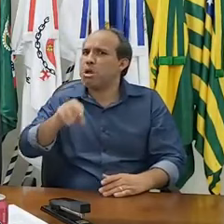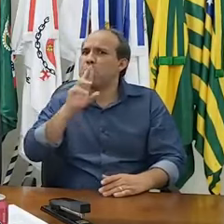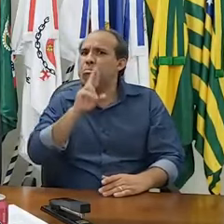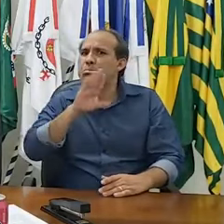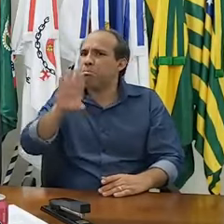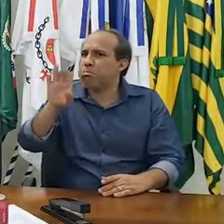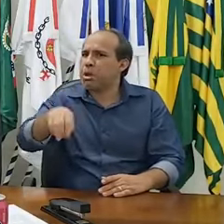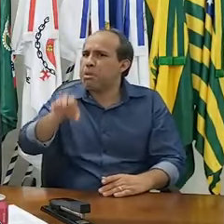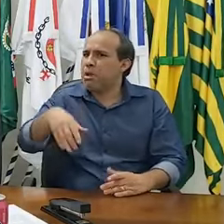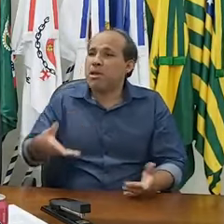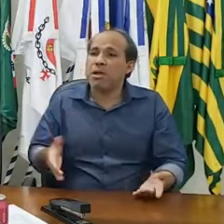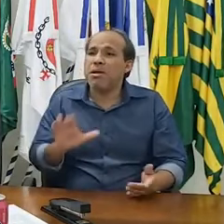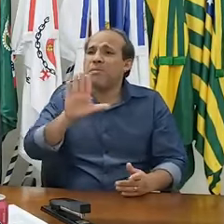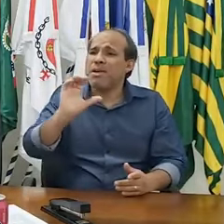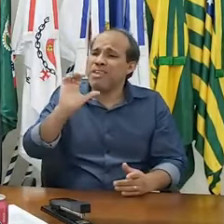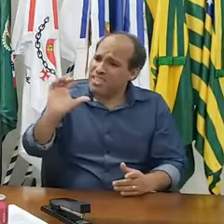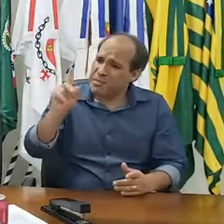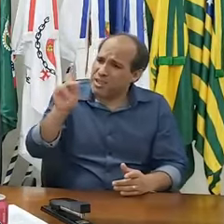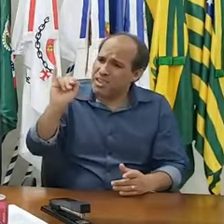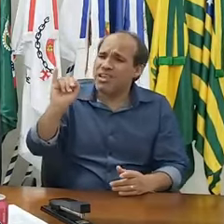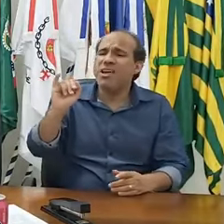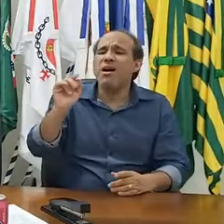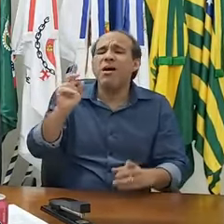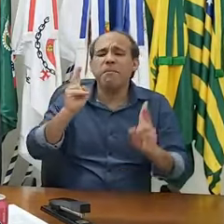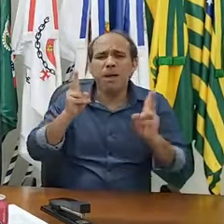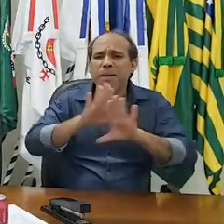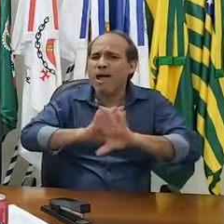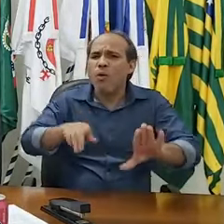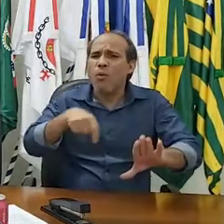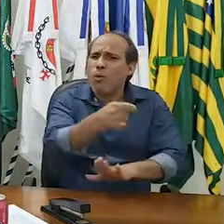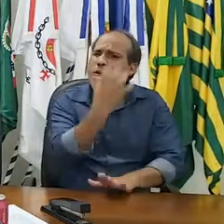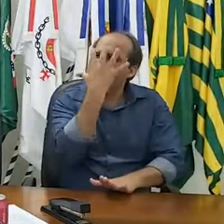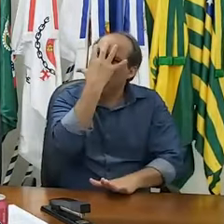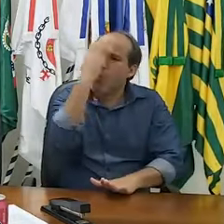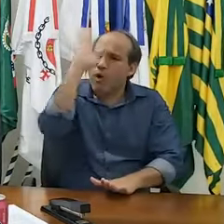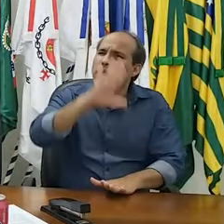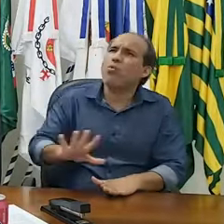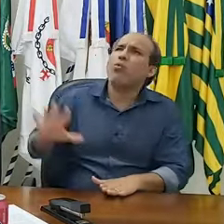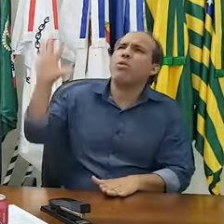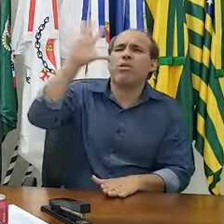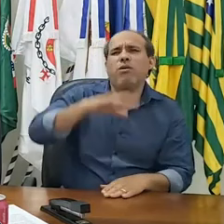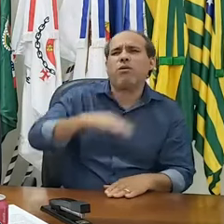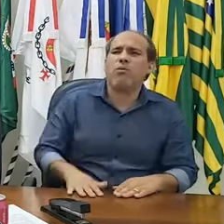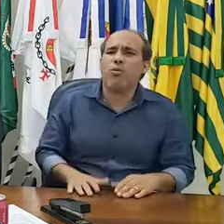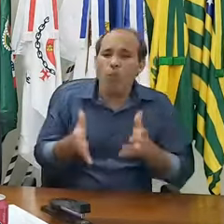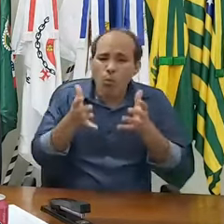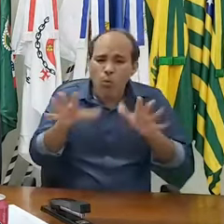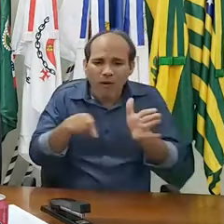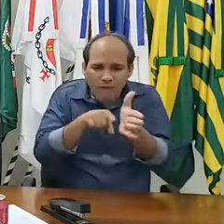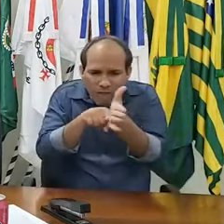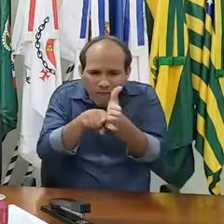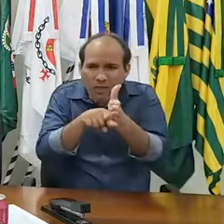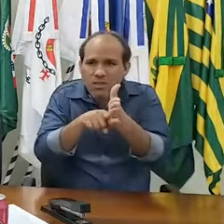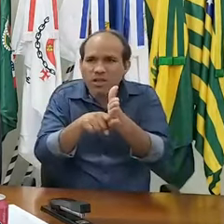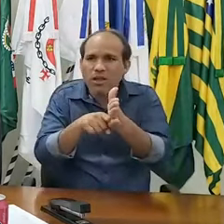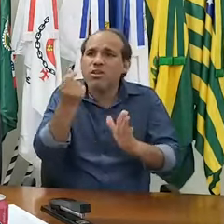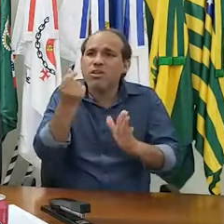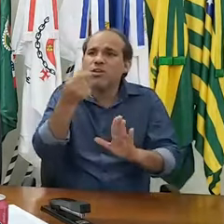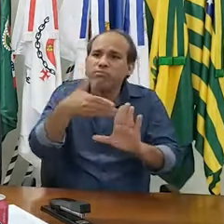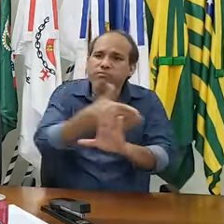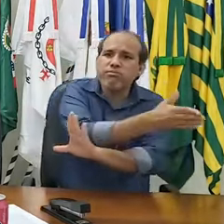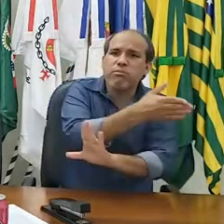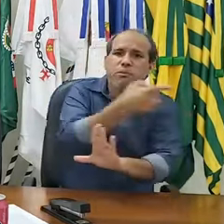CPI continua sendo um vexame nacional. Né? Não quer investigar, então, o desvio de